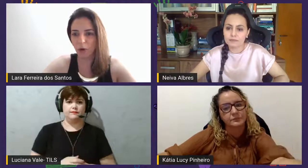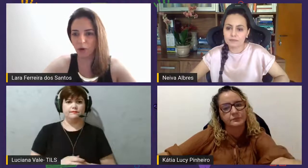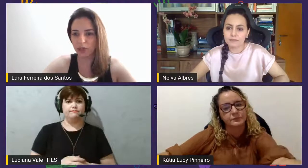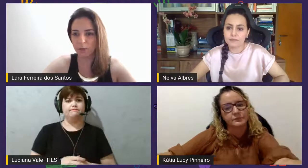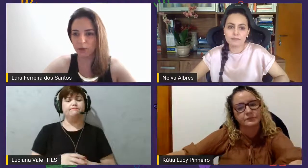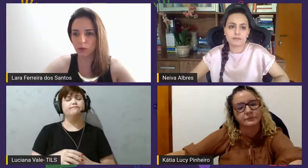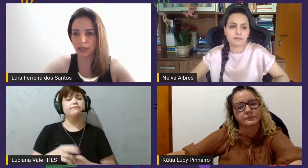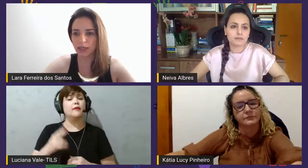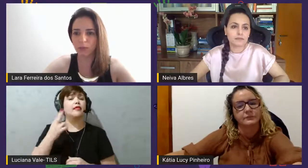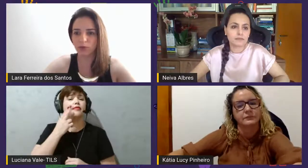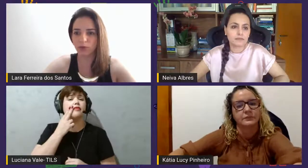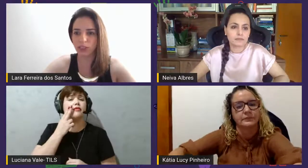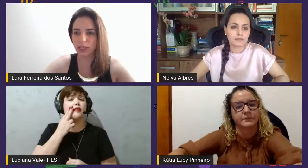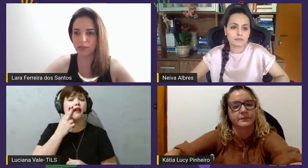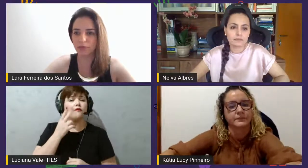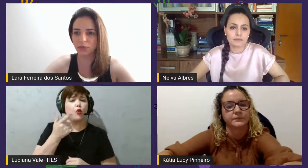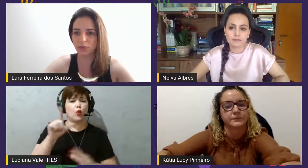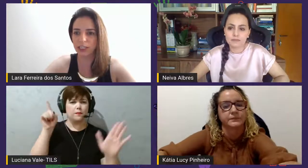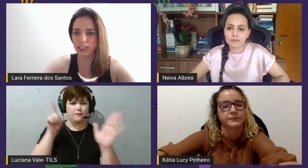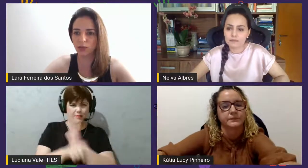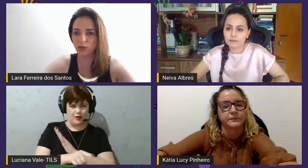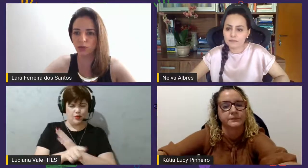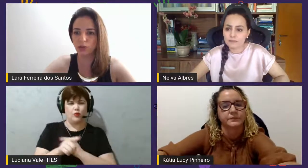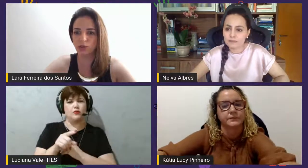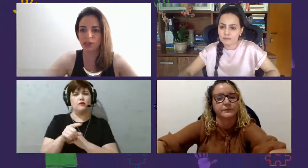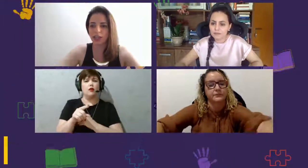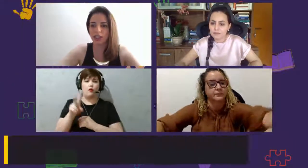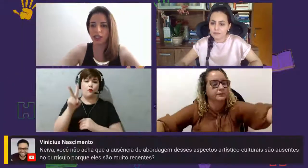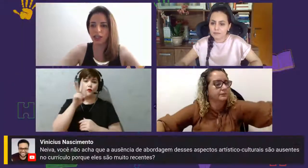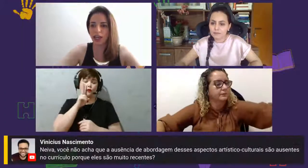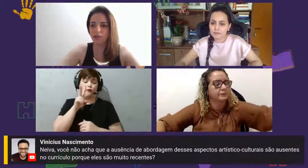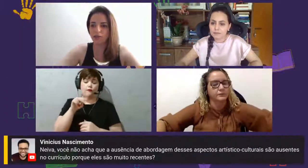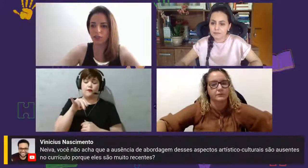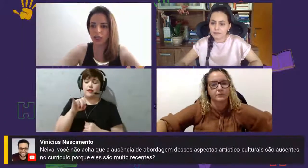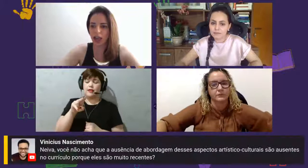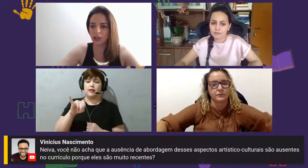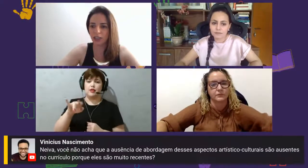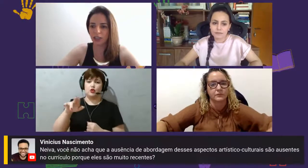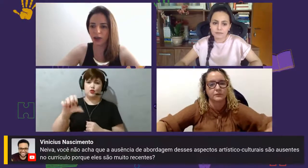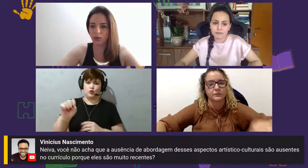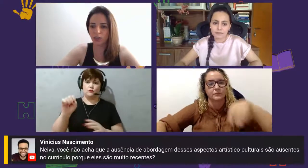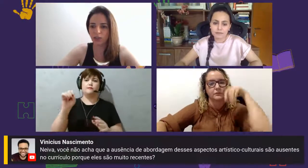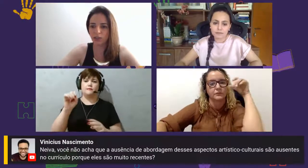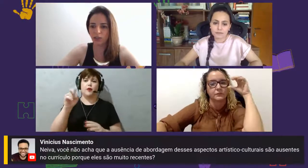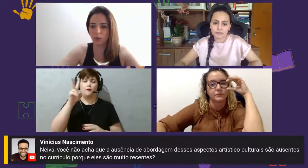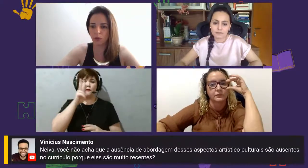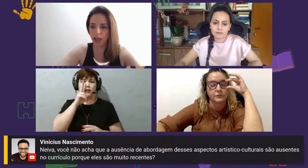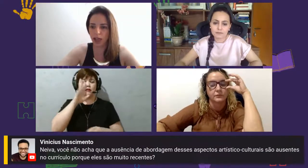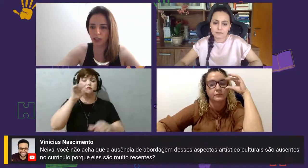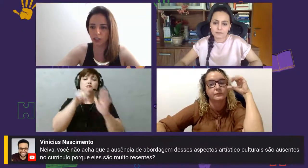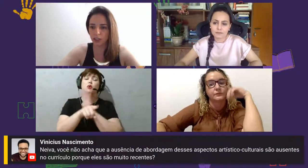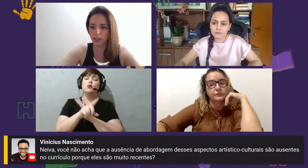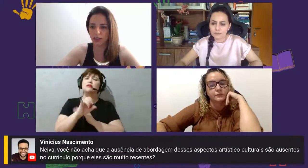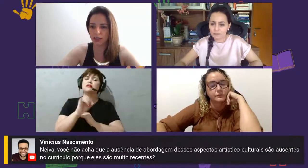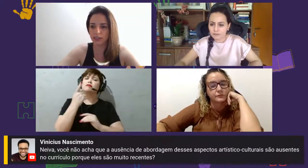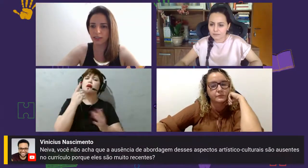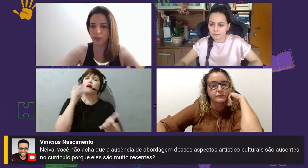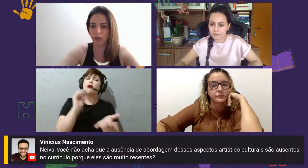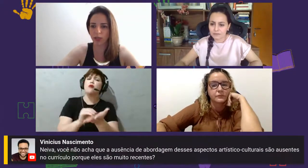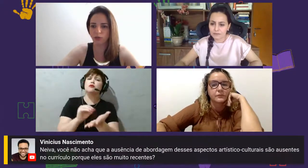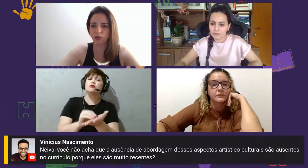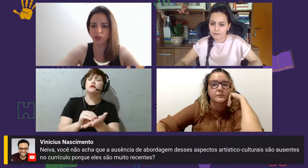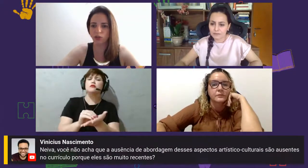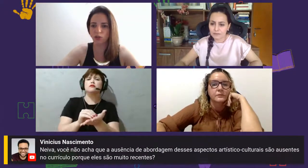Neiva, tem uma outra pergunta aqui para você, do Vinícius. Neiva, você acha que a ausência de abordagem